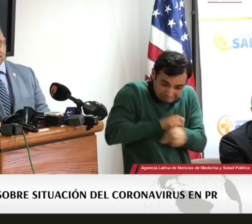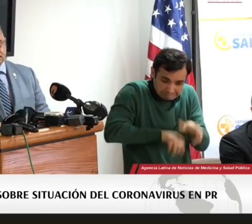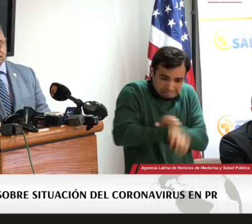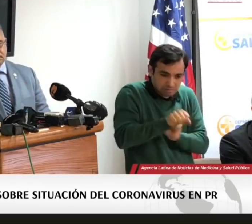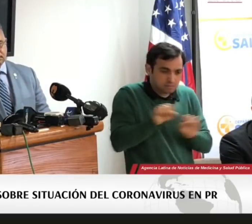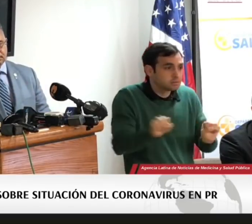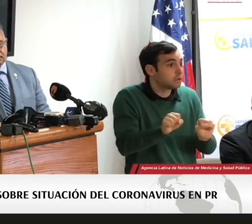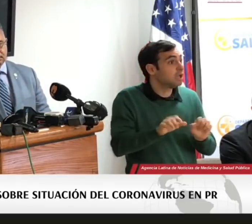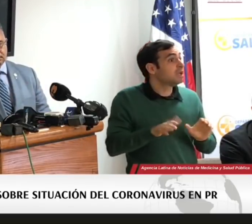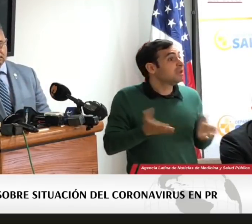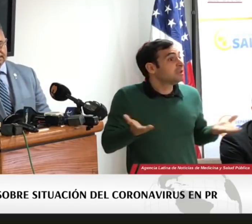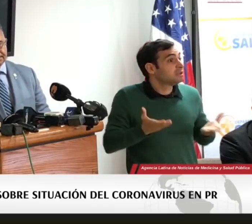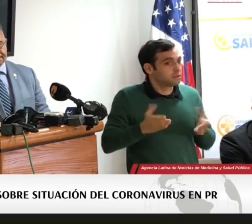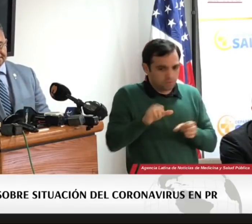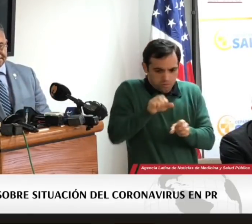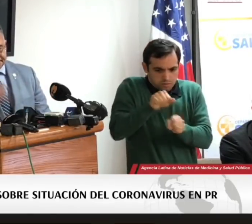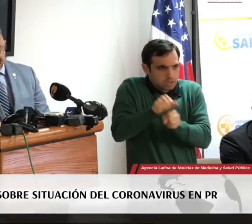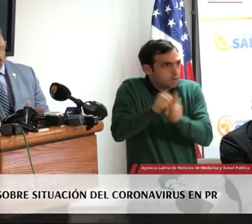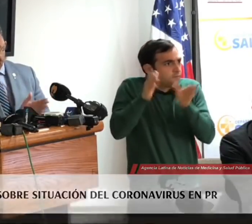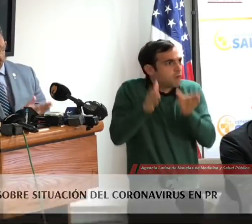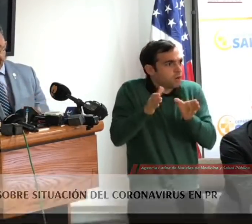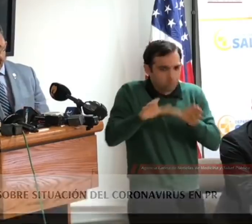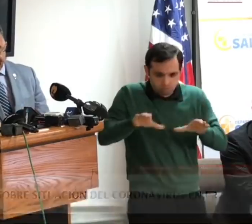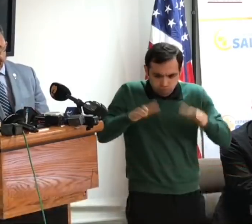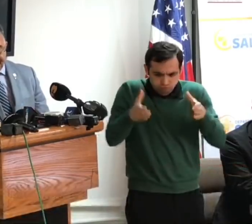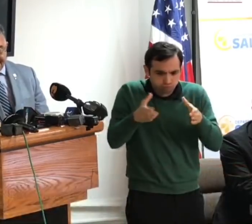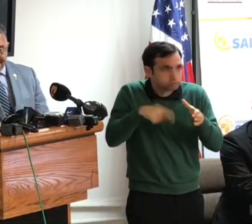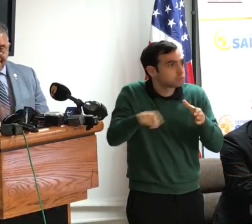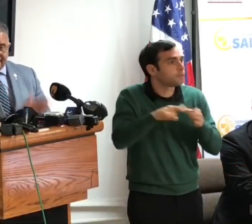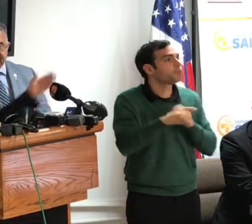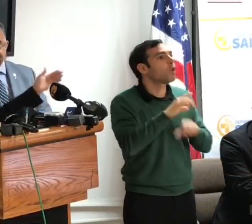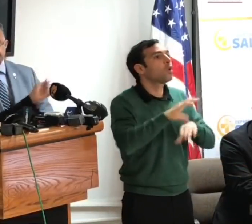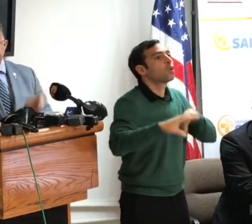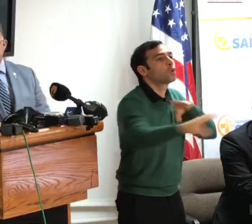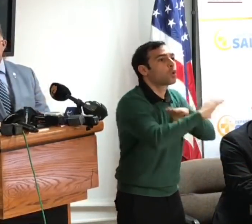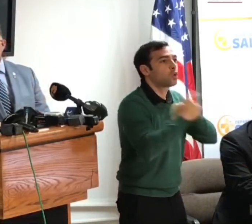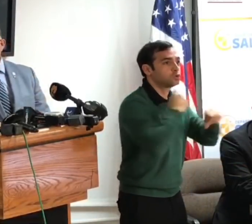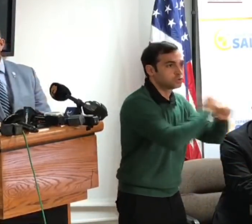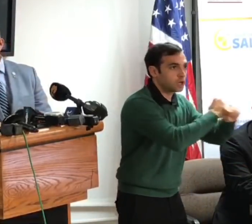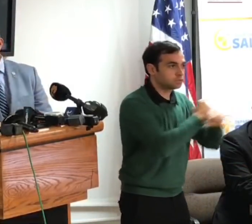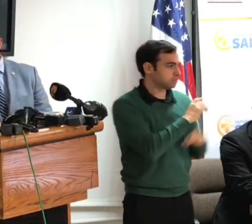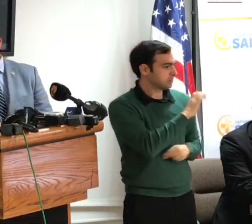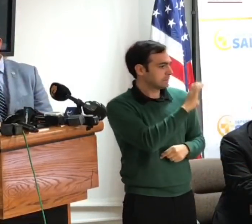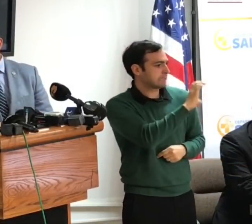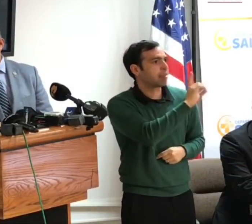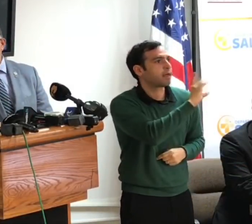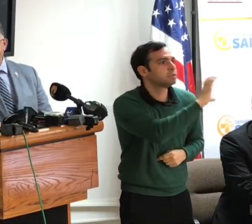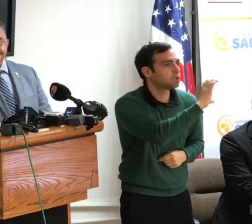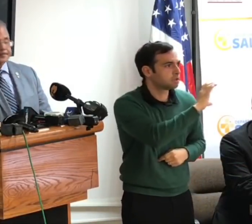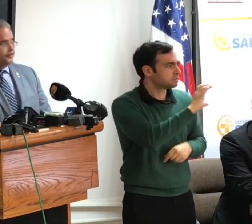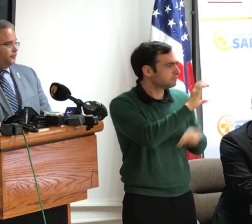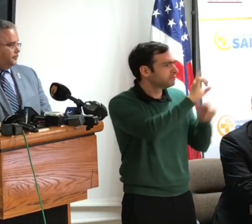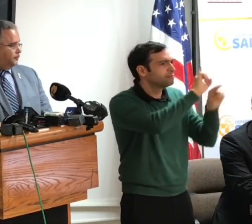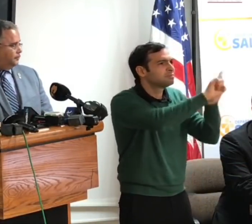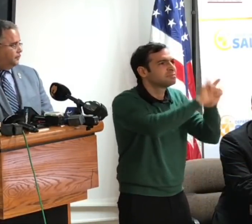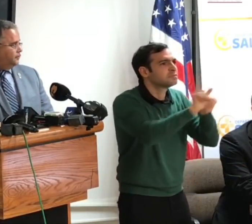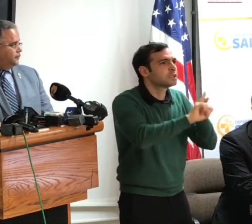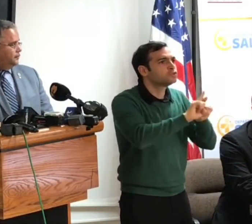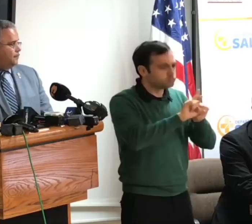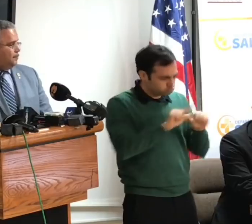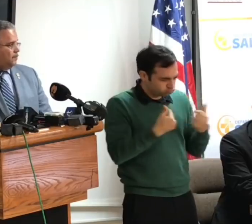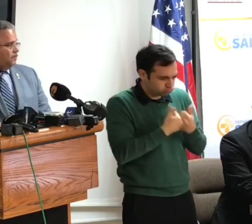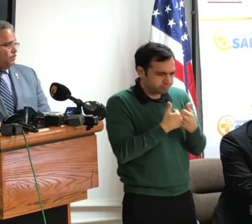Force, todavía faltan funcionarios, está el Coast Guard, aquí está el CDC, porque es un grupo preparado